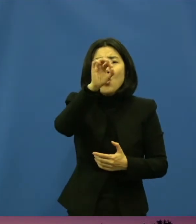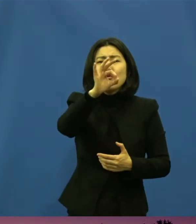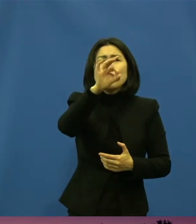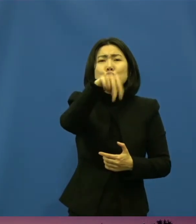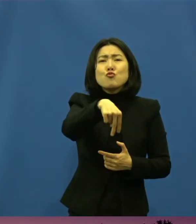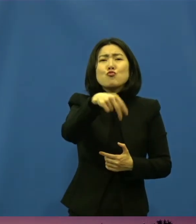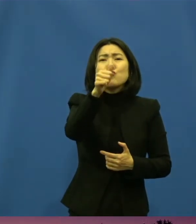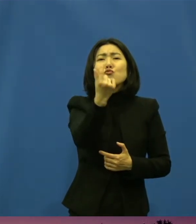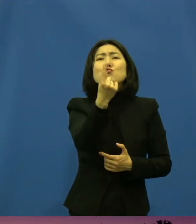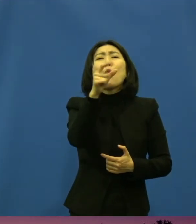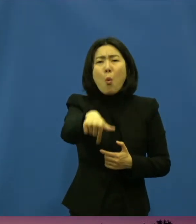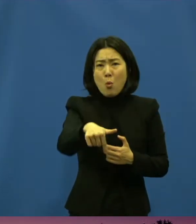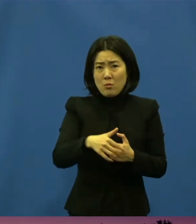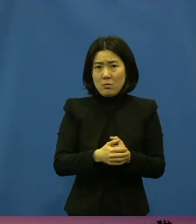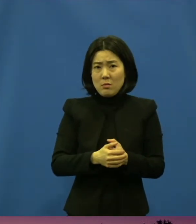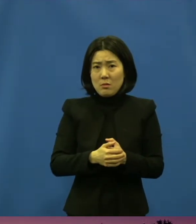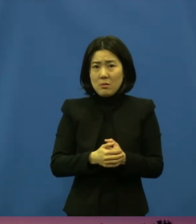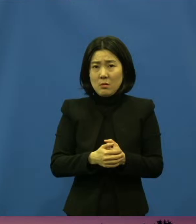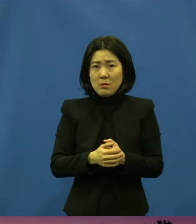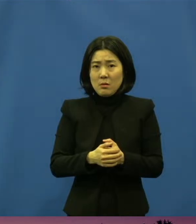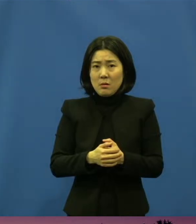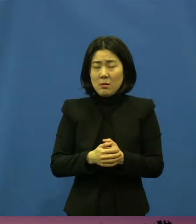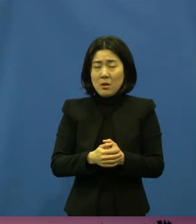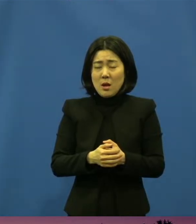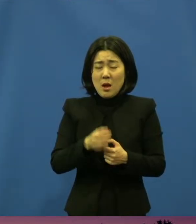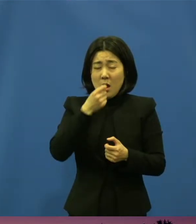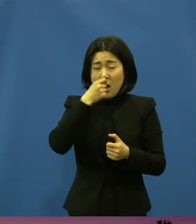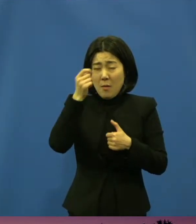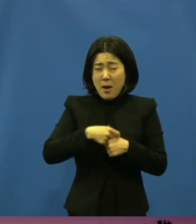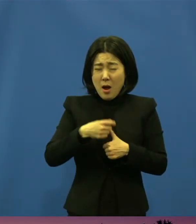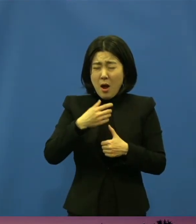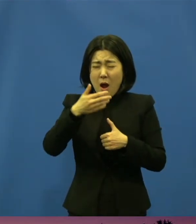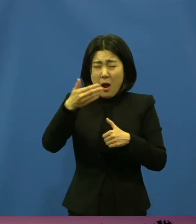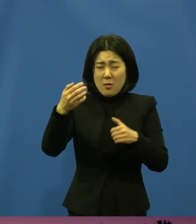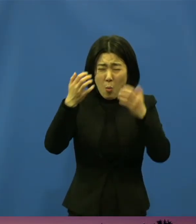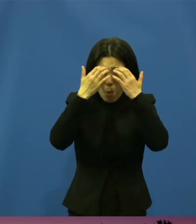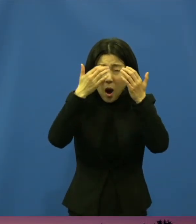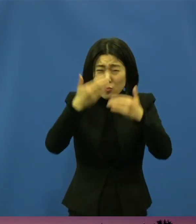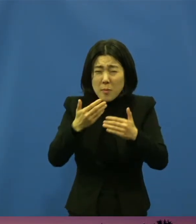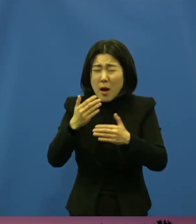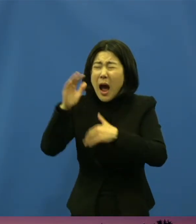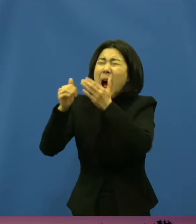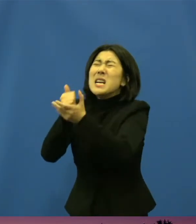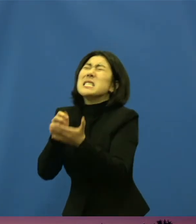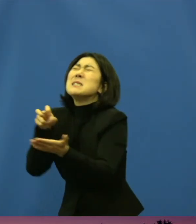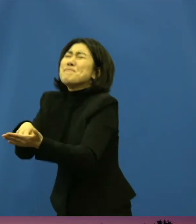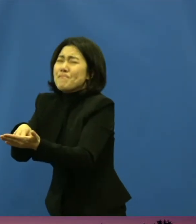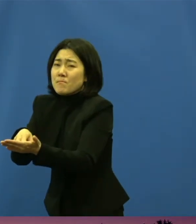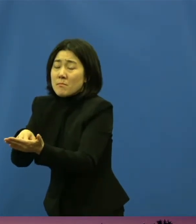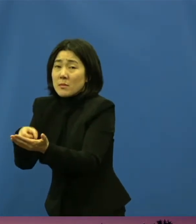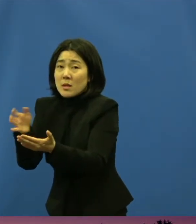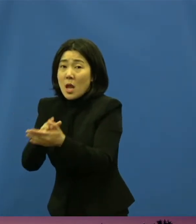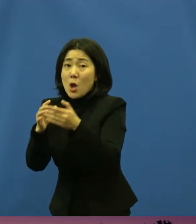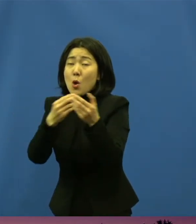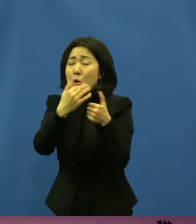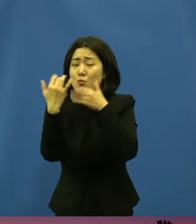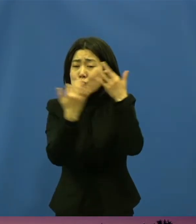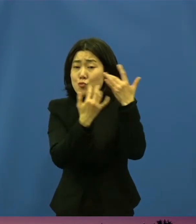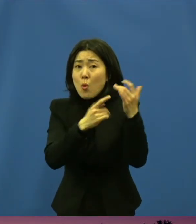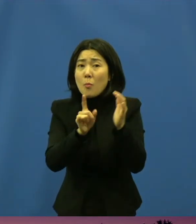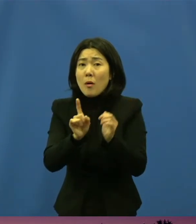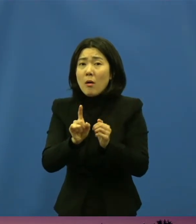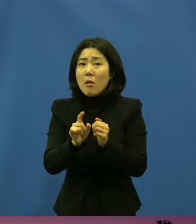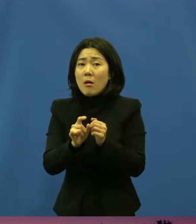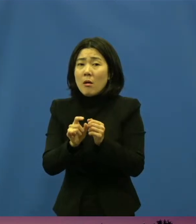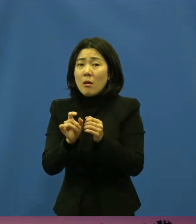여러분 오늘 중요한 것은 명확한 기준을 우리가 가지고 있지 않으면 그런 일은 얼마든지 일어날 수가 있습니다.